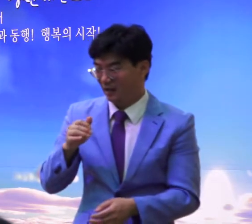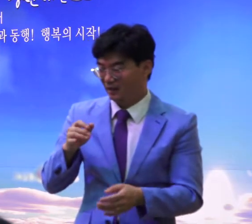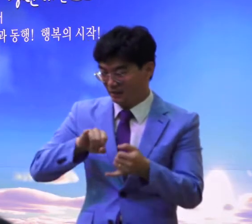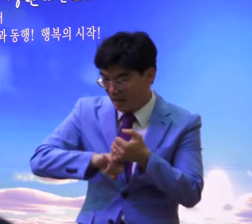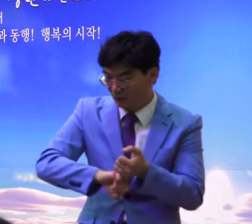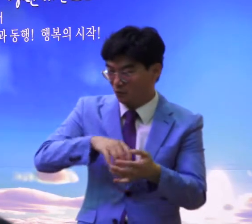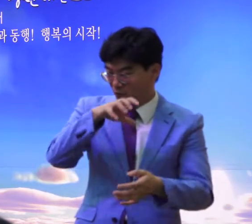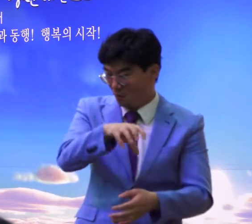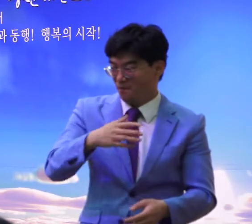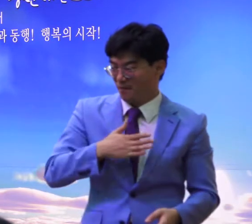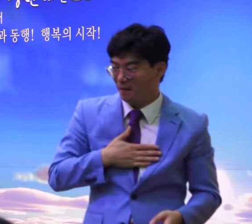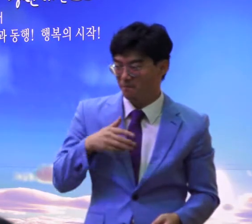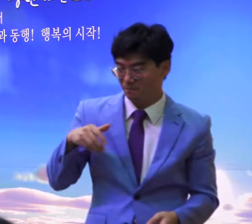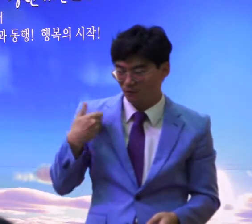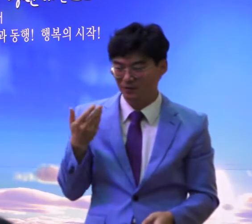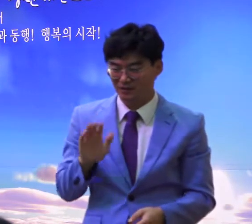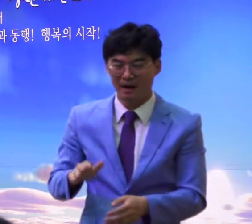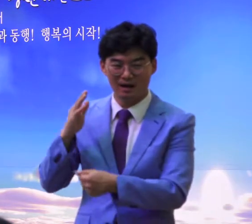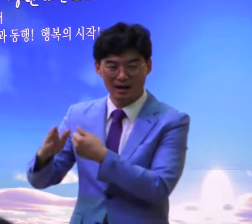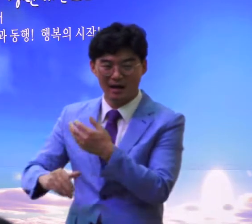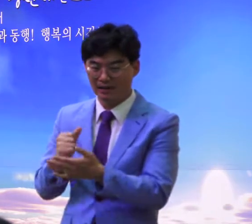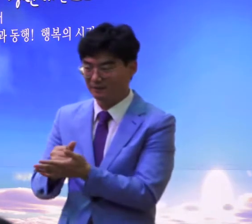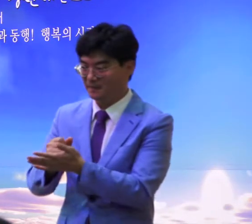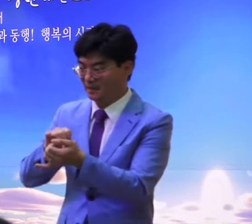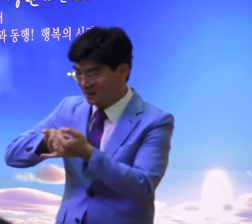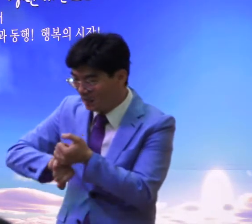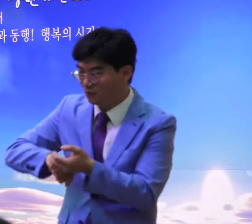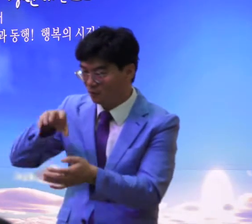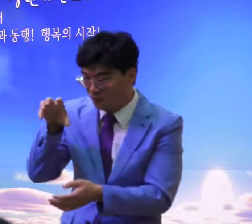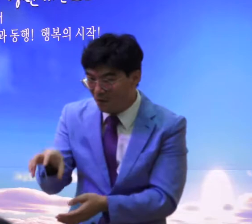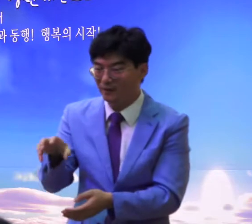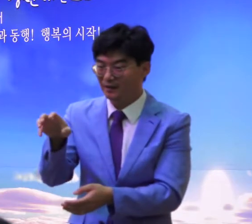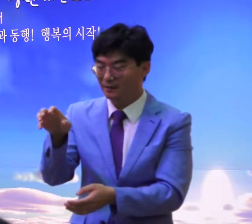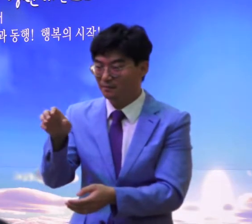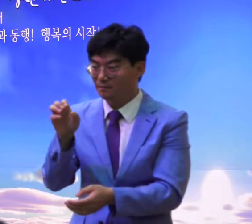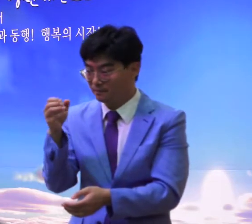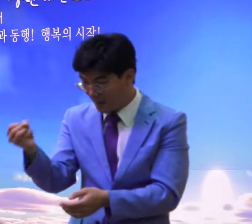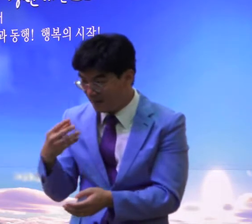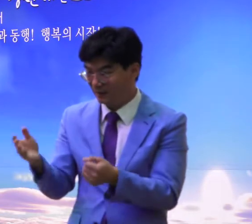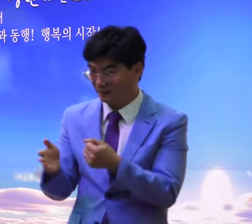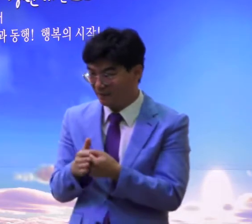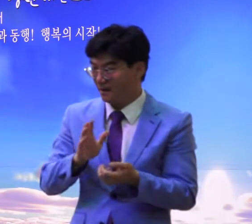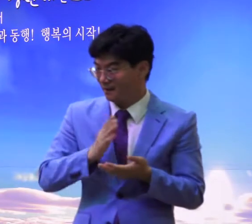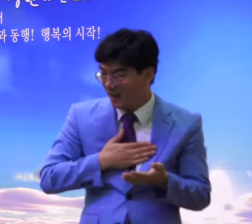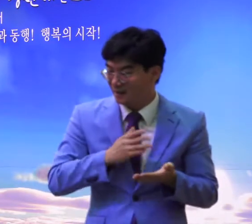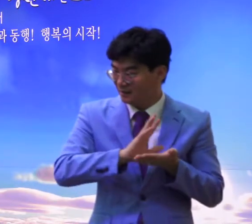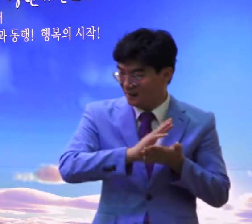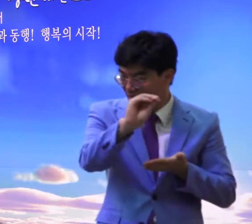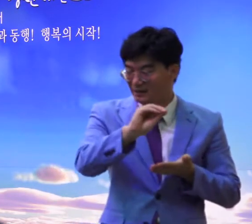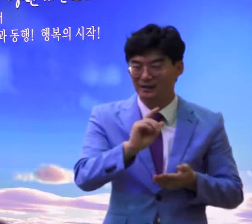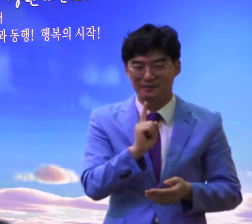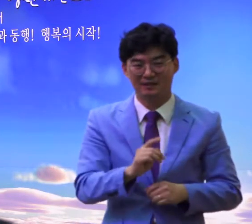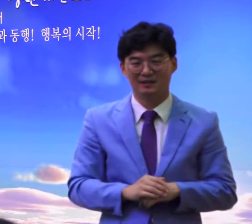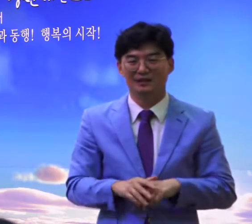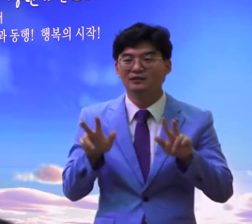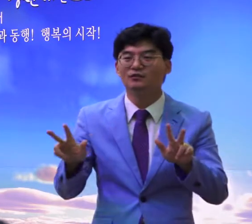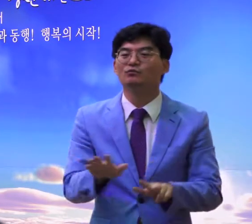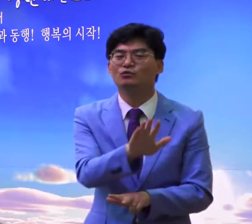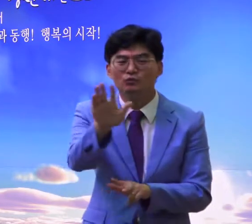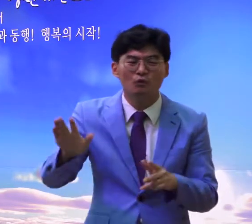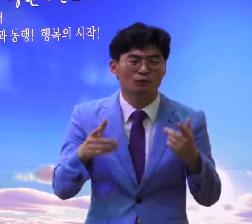하나님의 말씀이었습니다. 우리들도 우리들의 신앙의 이 영적 여정에서 하나님의 말씀을 바라보고 가야 할 줄